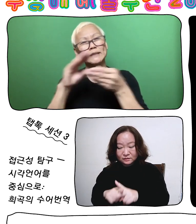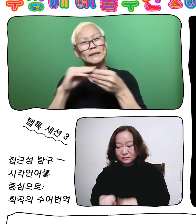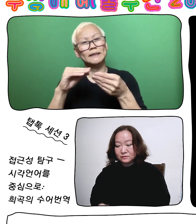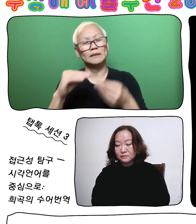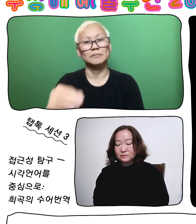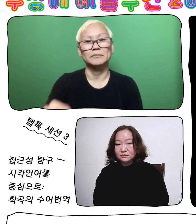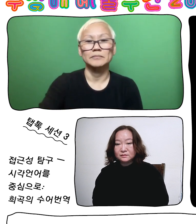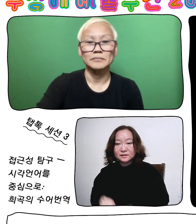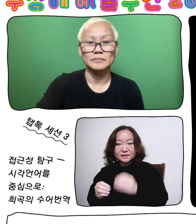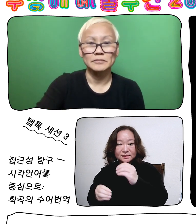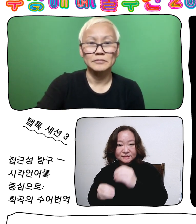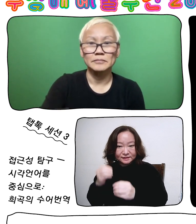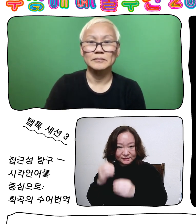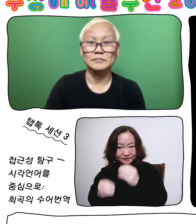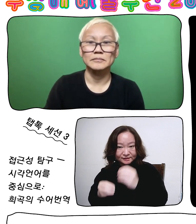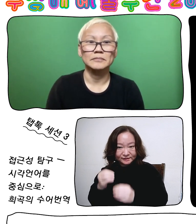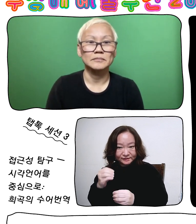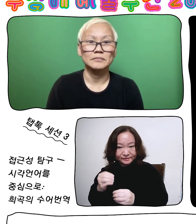수사법,